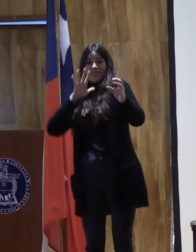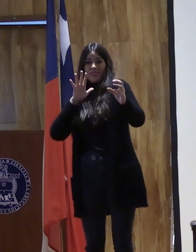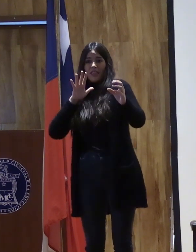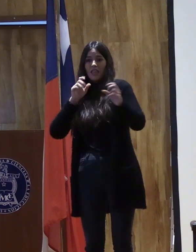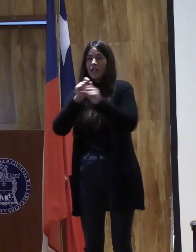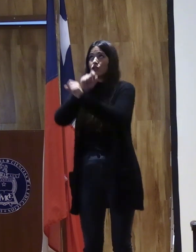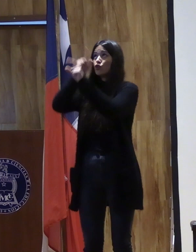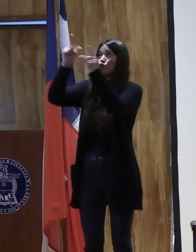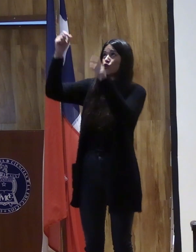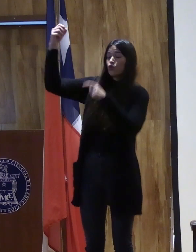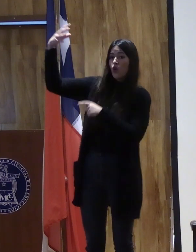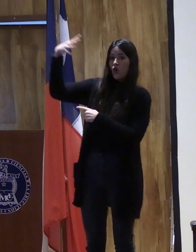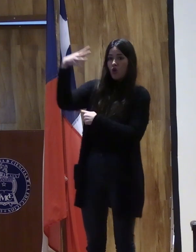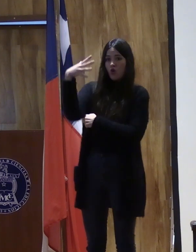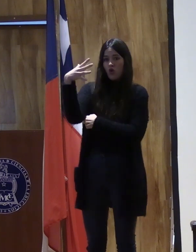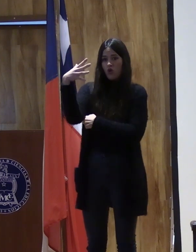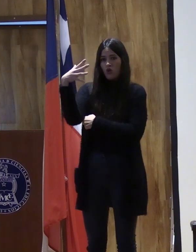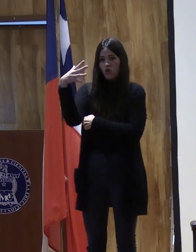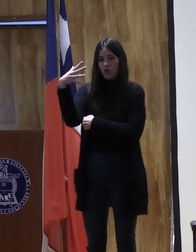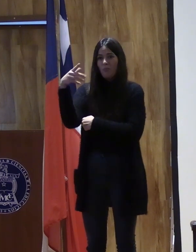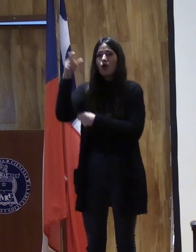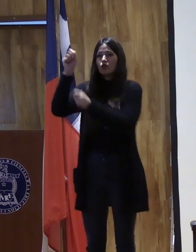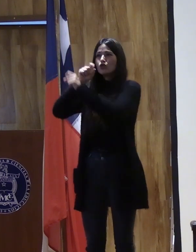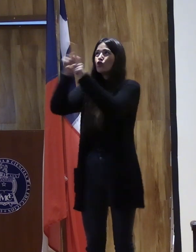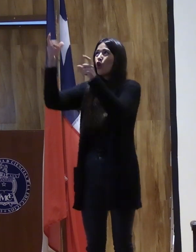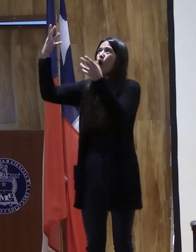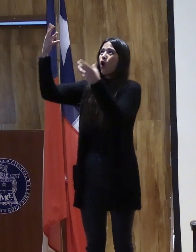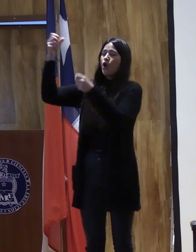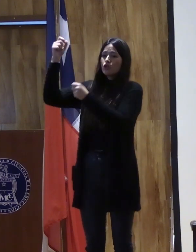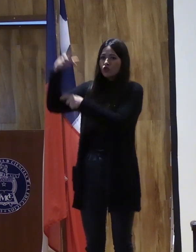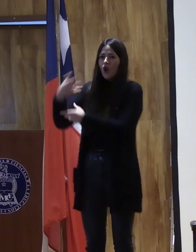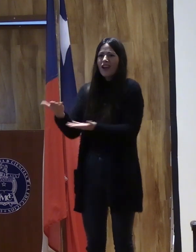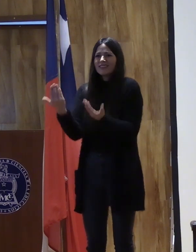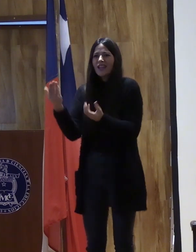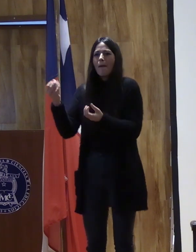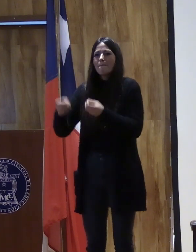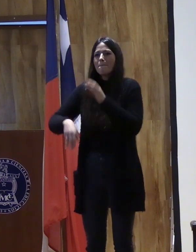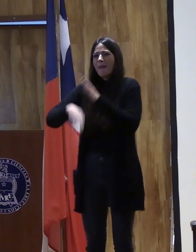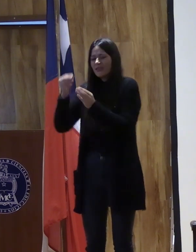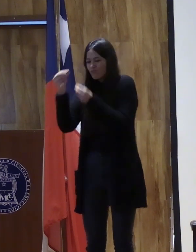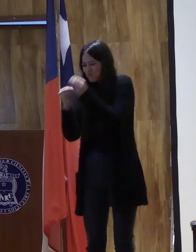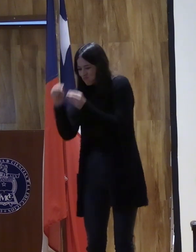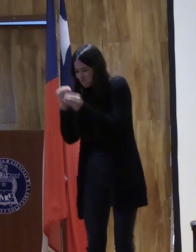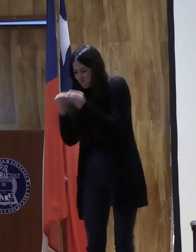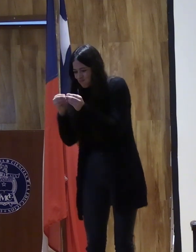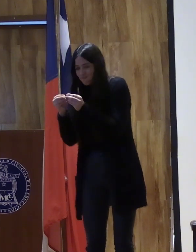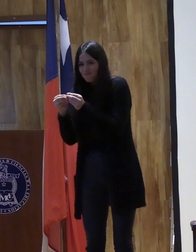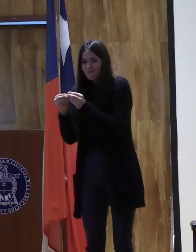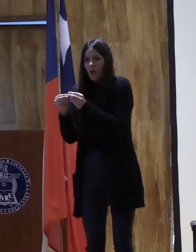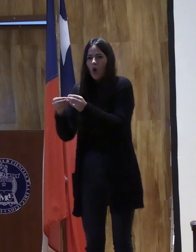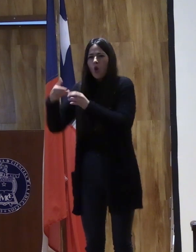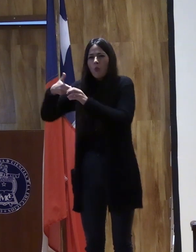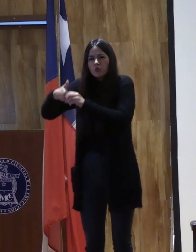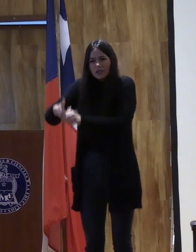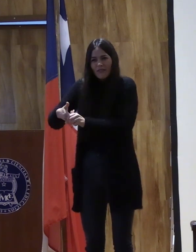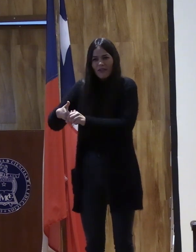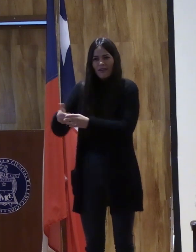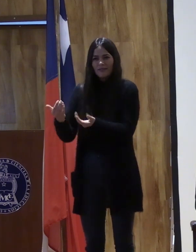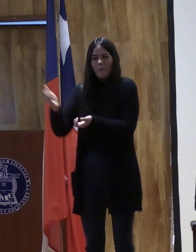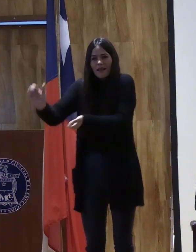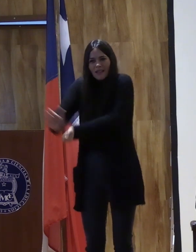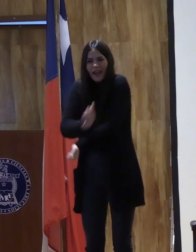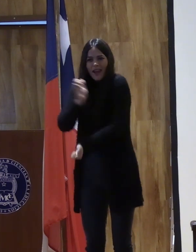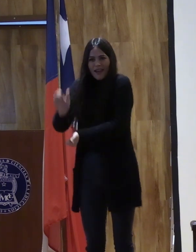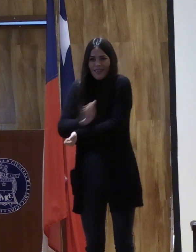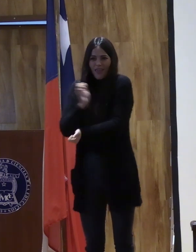de que tiene que quemar mucho más combustible. Bueno, en realidad son reacciones nucleares, no es quemar, es una palabra medio rara, pero en